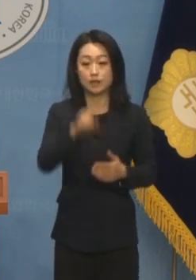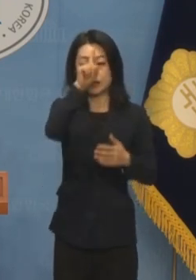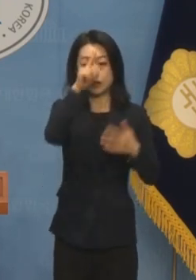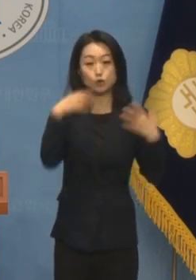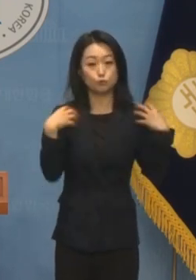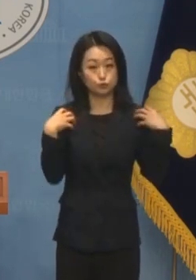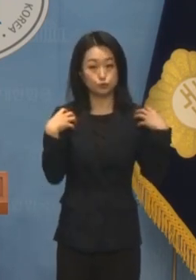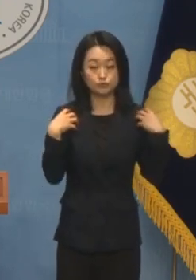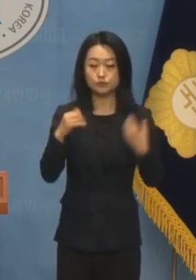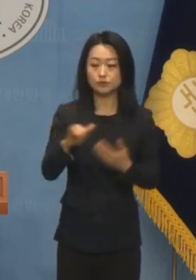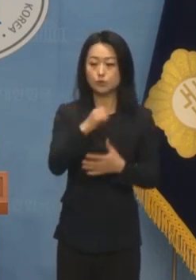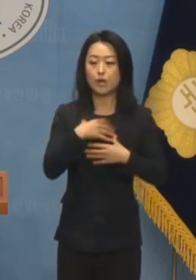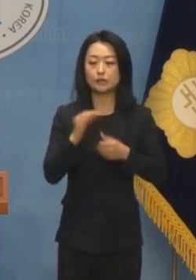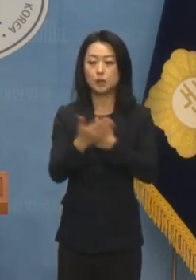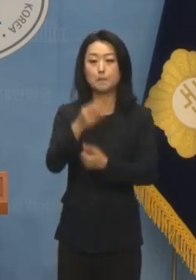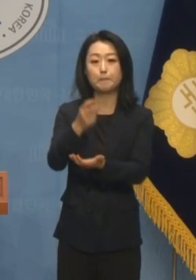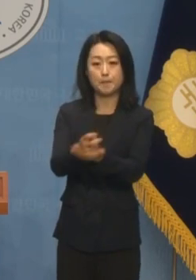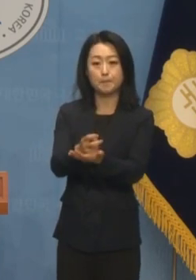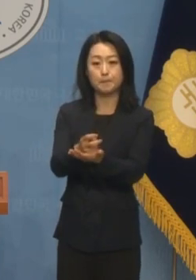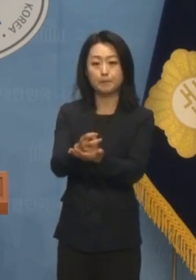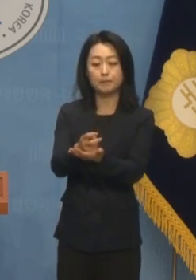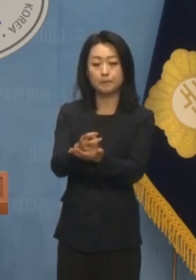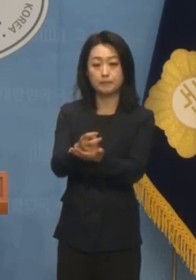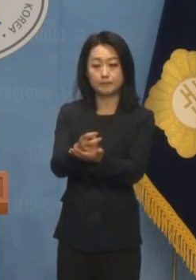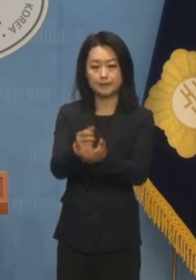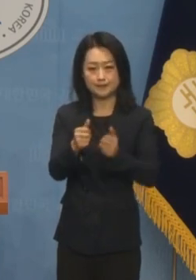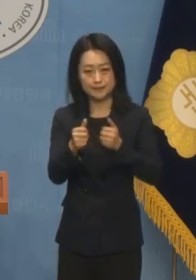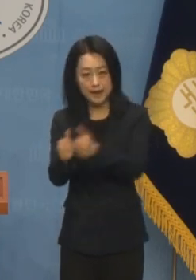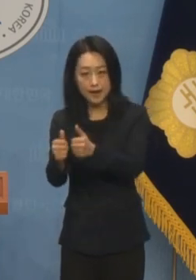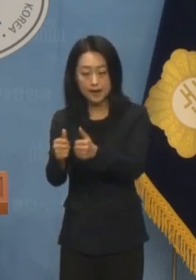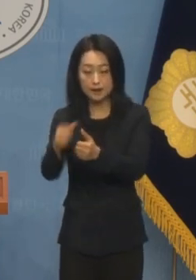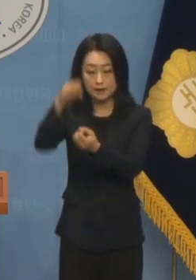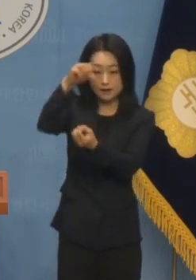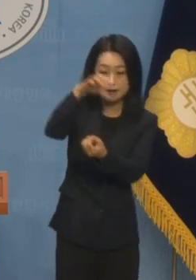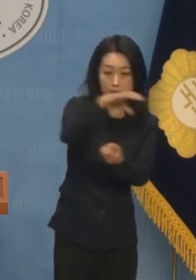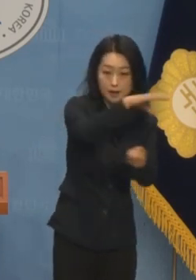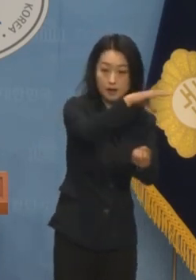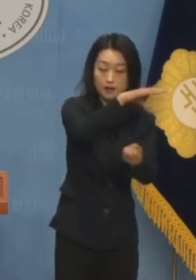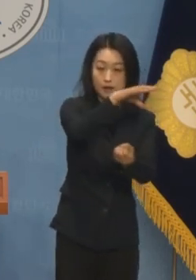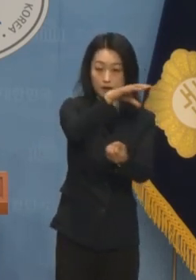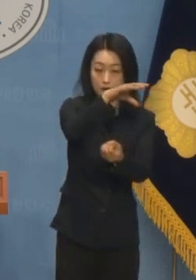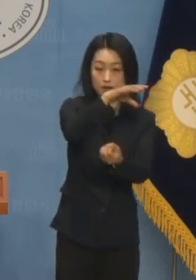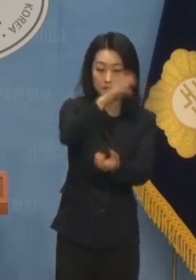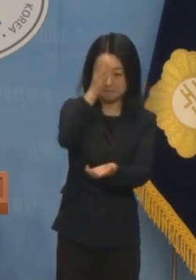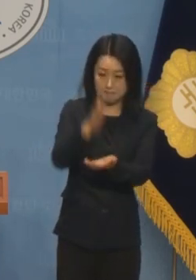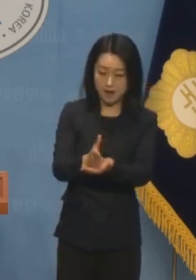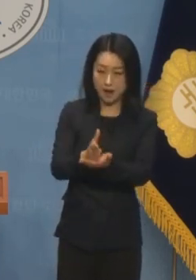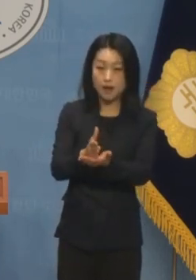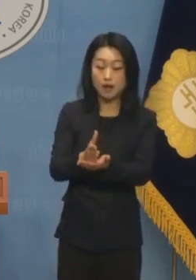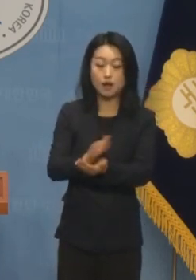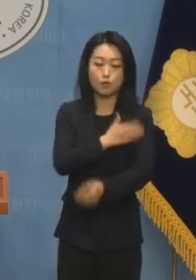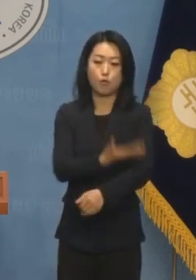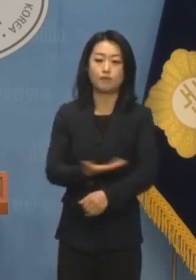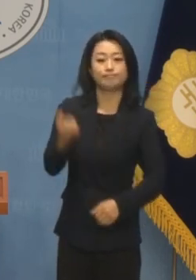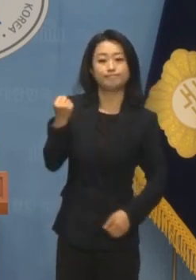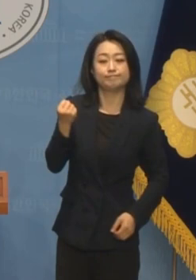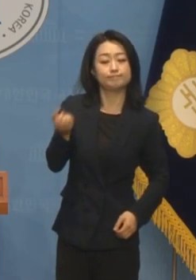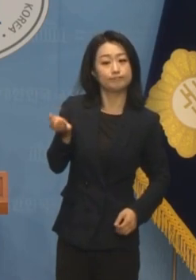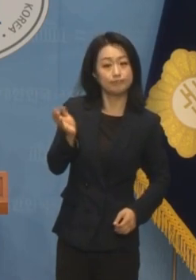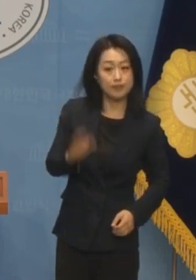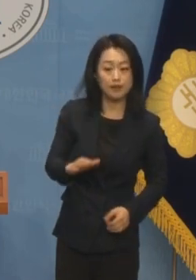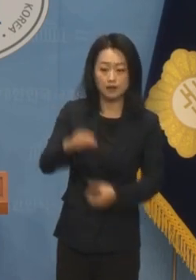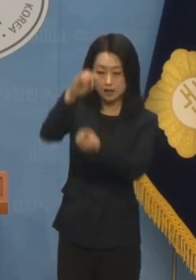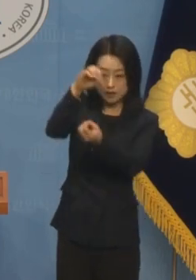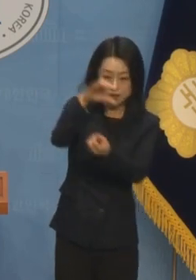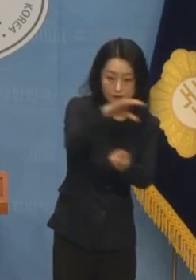정부가 항공안전법에 근거해서 대북전단 살포를 제지할 수 있음에도 사실상 대북전단